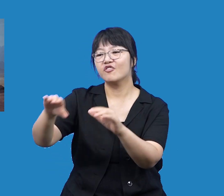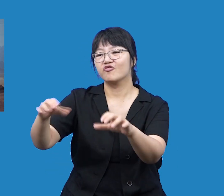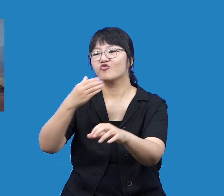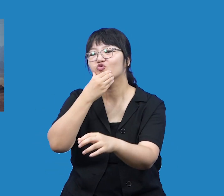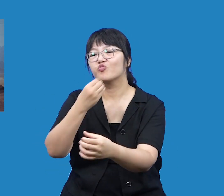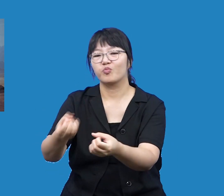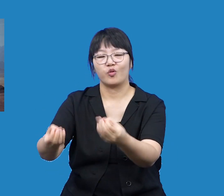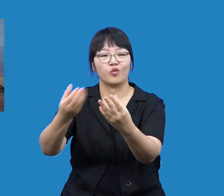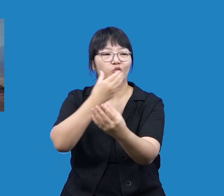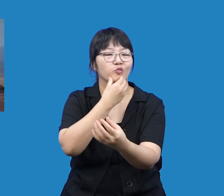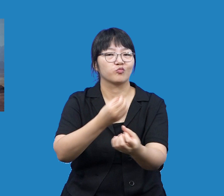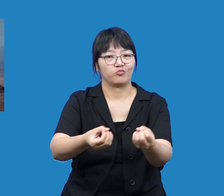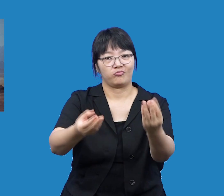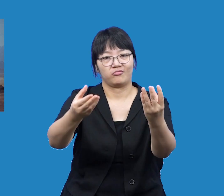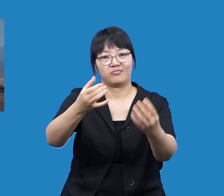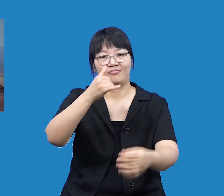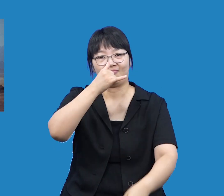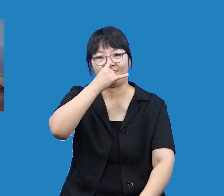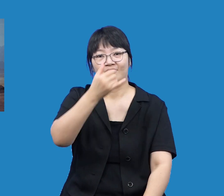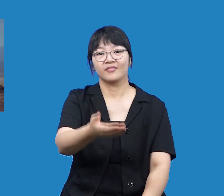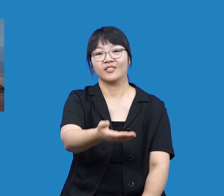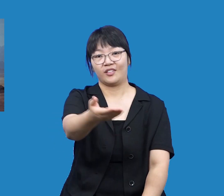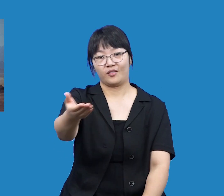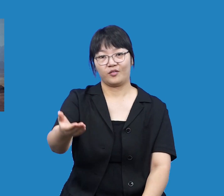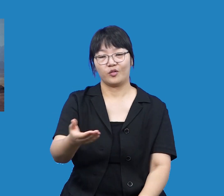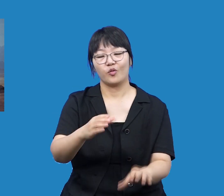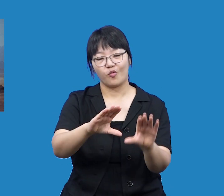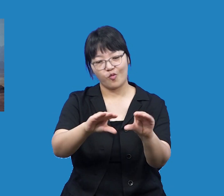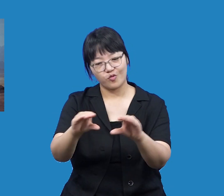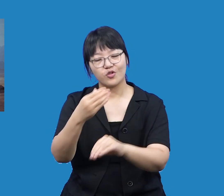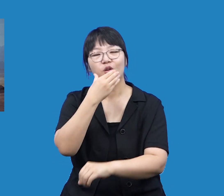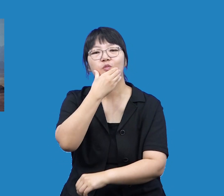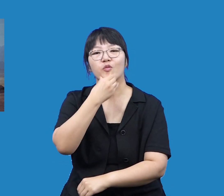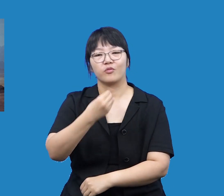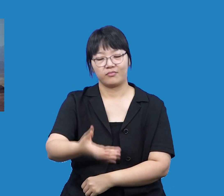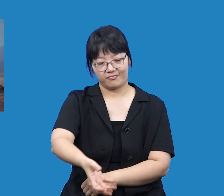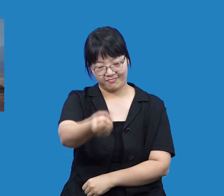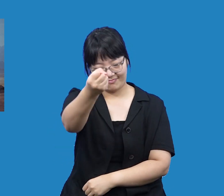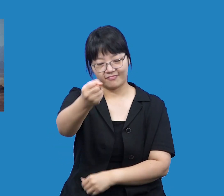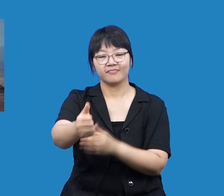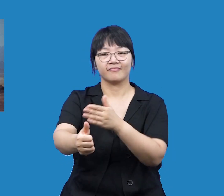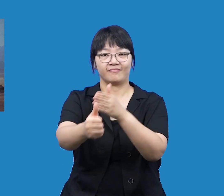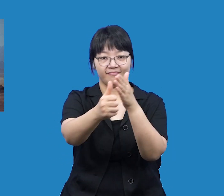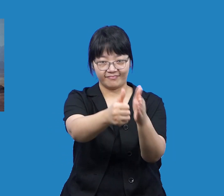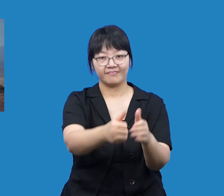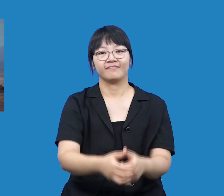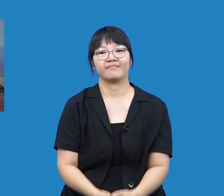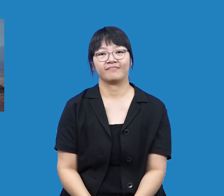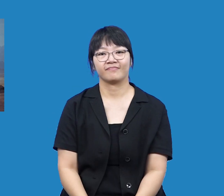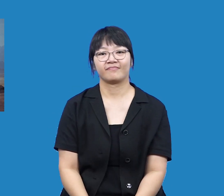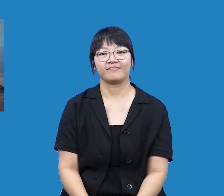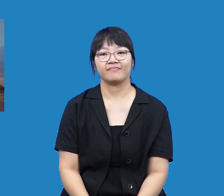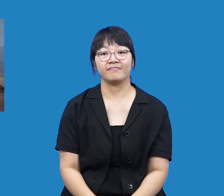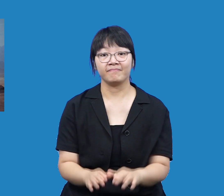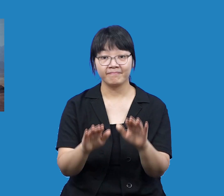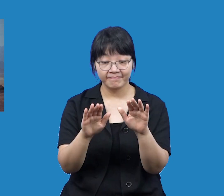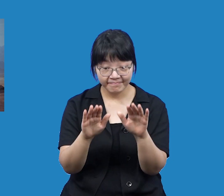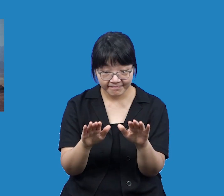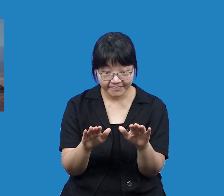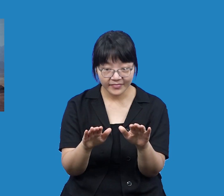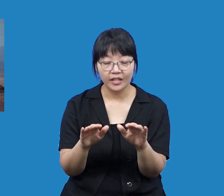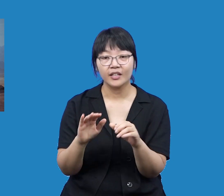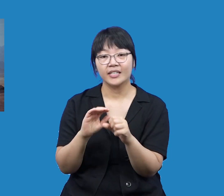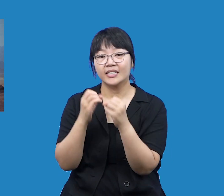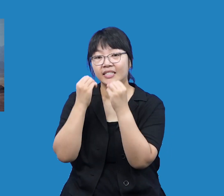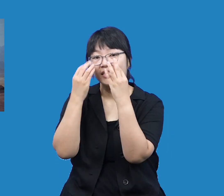이 온유의 복이 임하시기를 주의 이름으로 축원합니다. 자, 그런데 우리가 신약